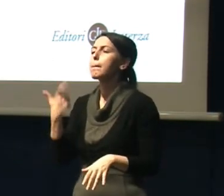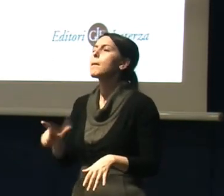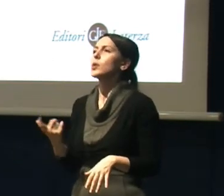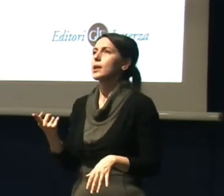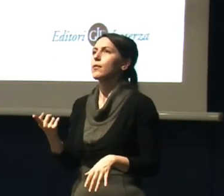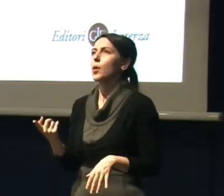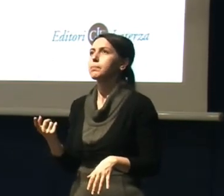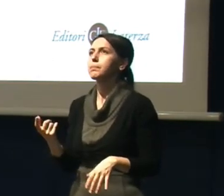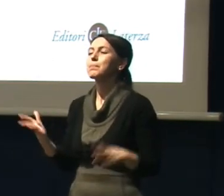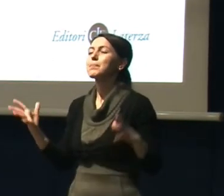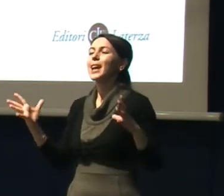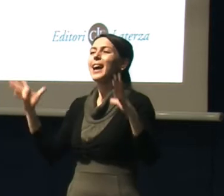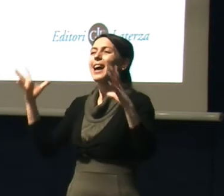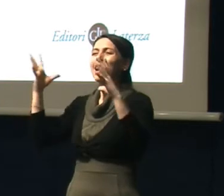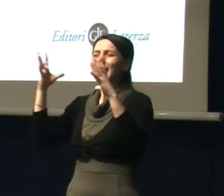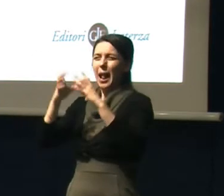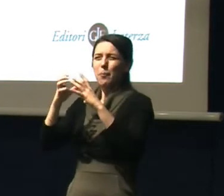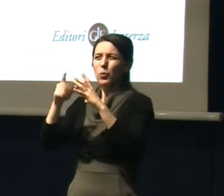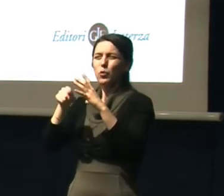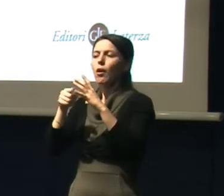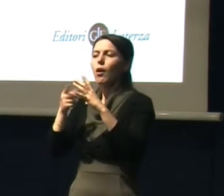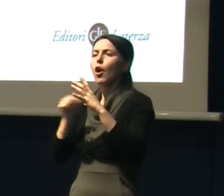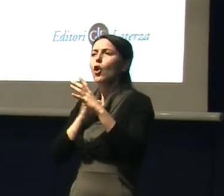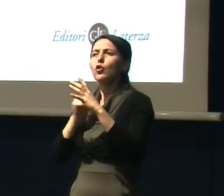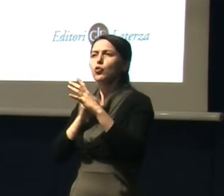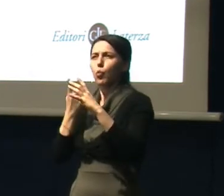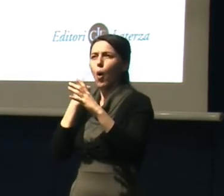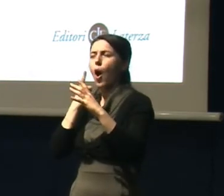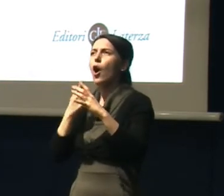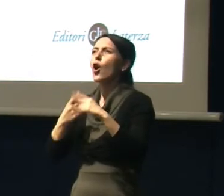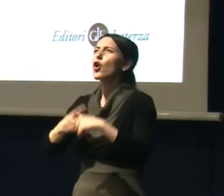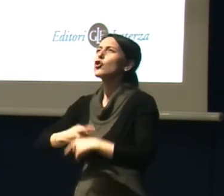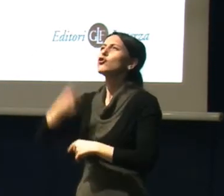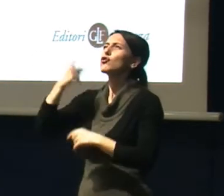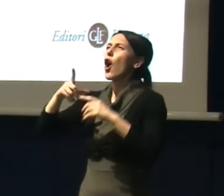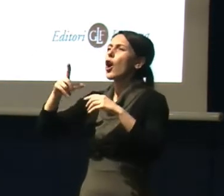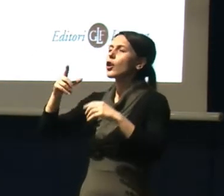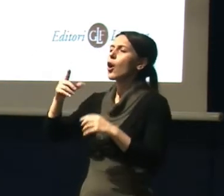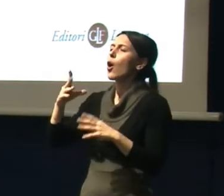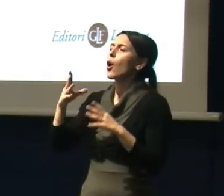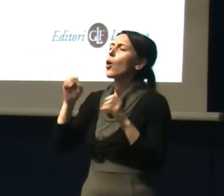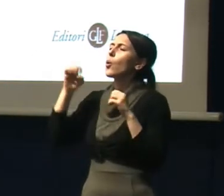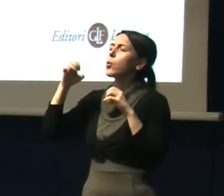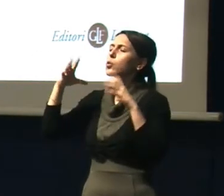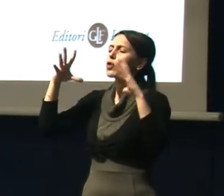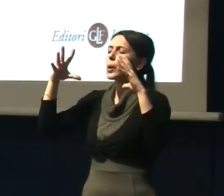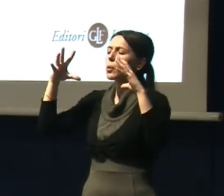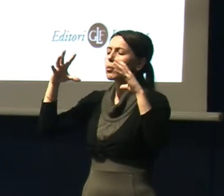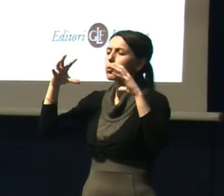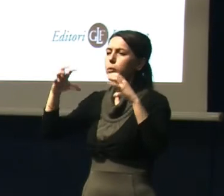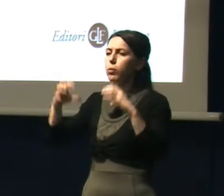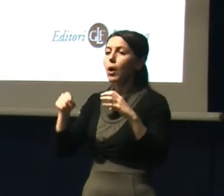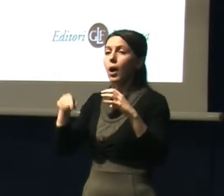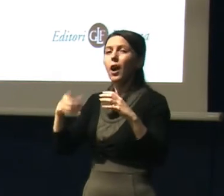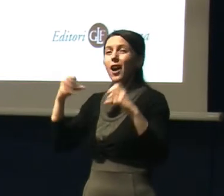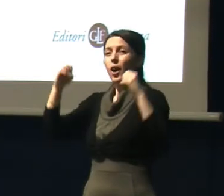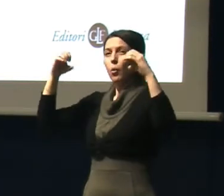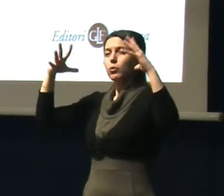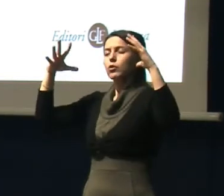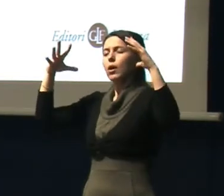e diciamo il momento della giornata in cui la luce si fa fioca e la luce che si fa più